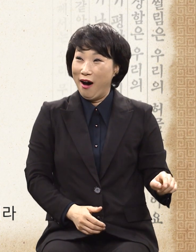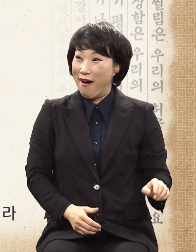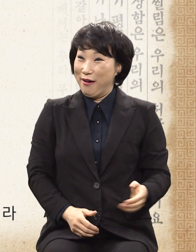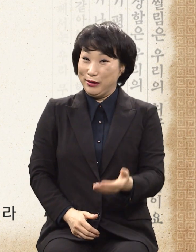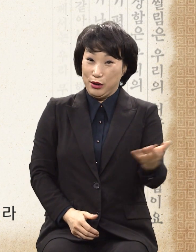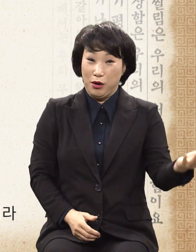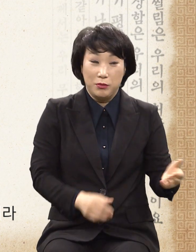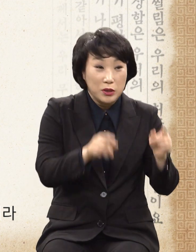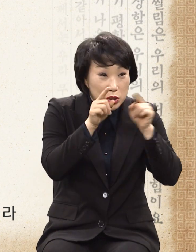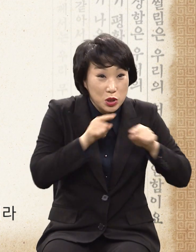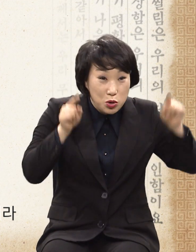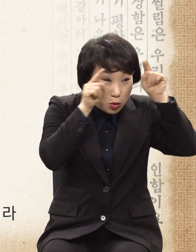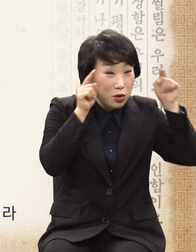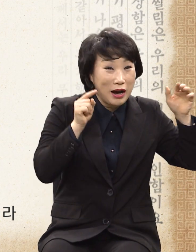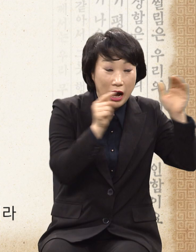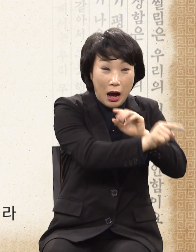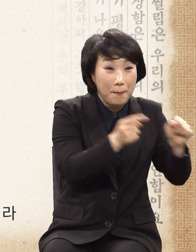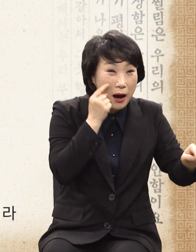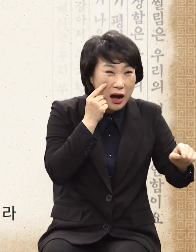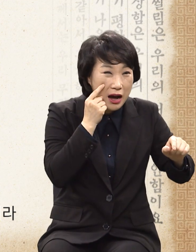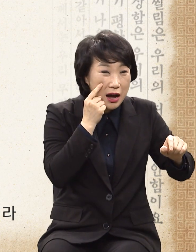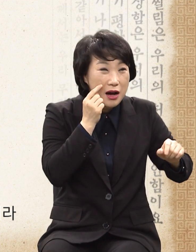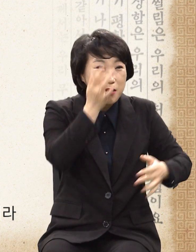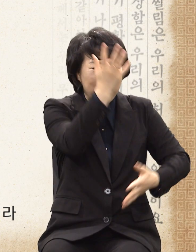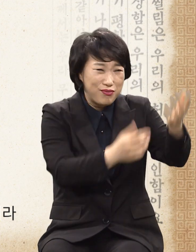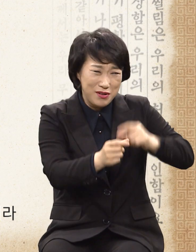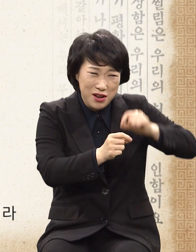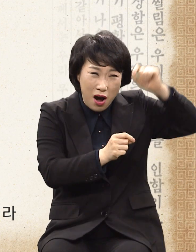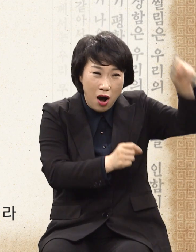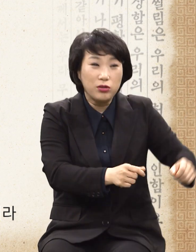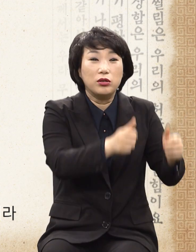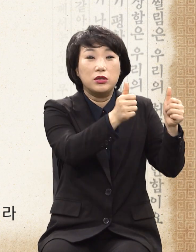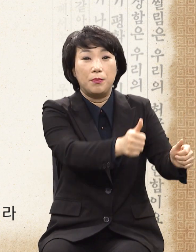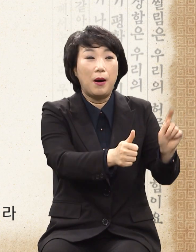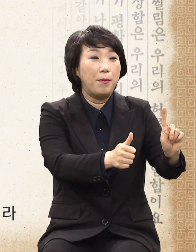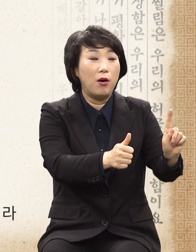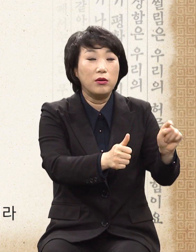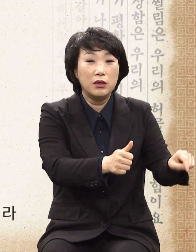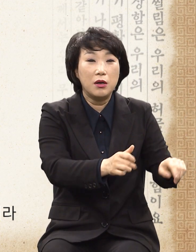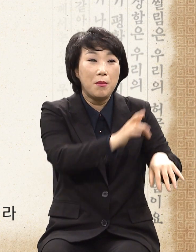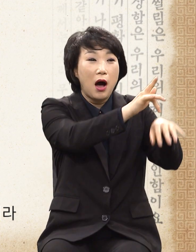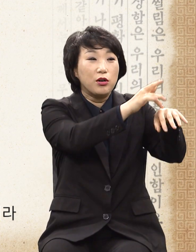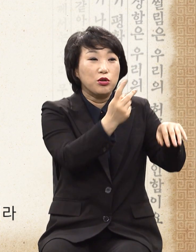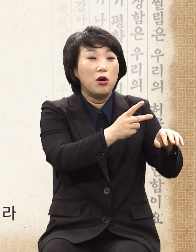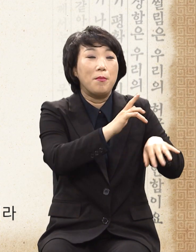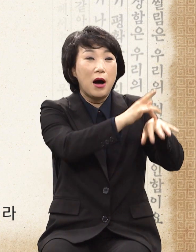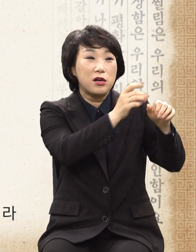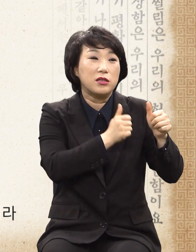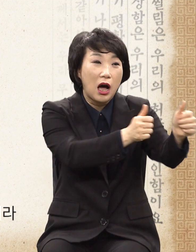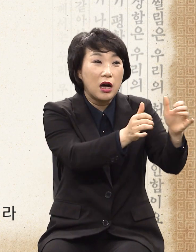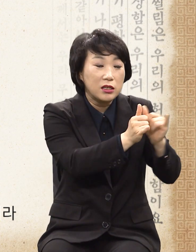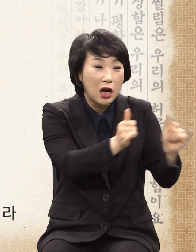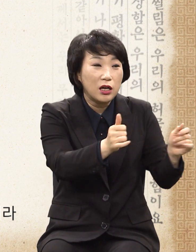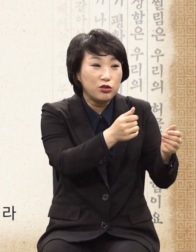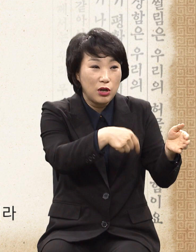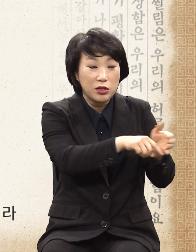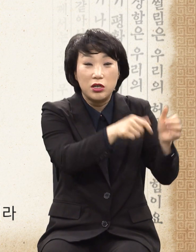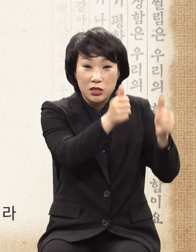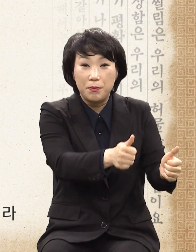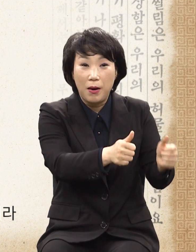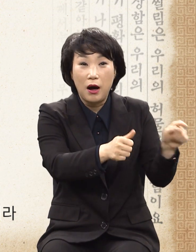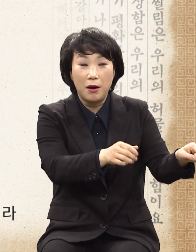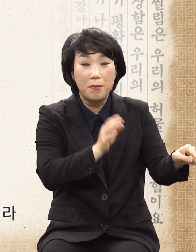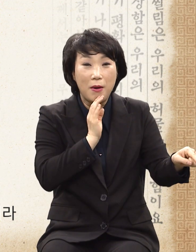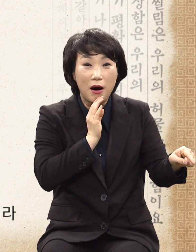예, 지옥 영영한 불, 그 심판은 마귀와 그 사자들을 심판하기 위해서 거기다